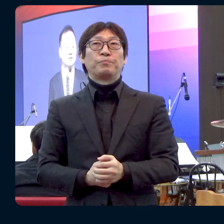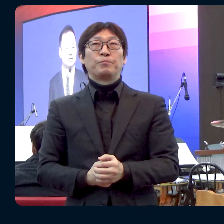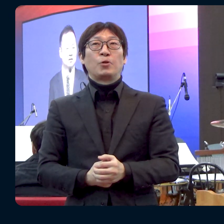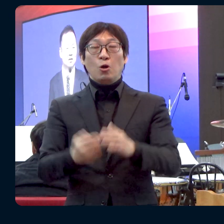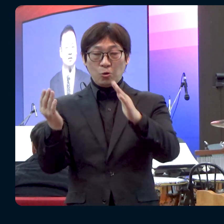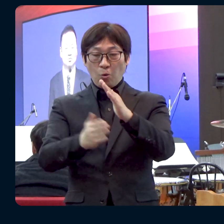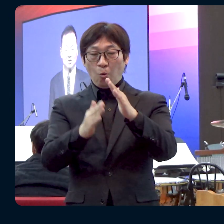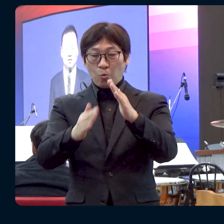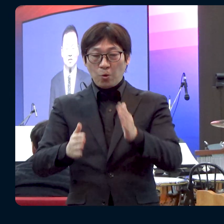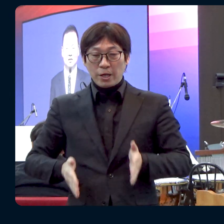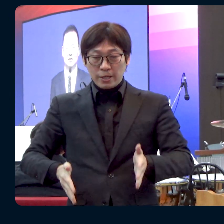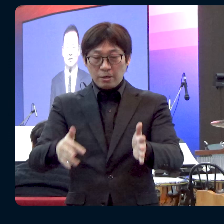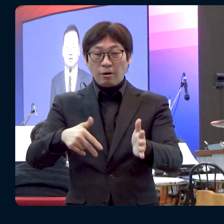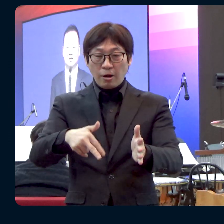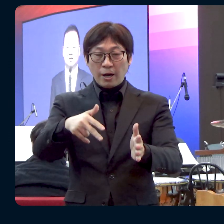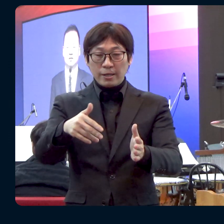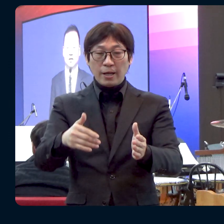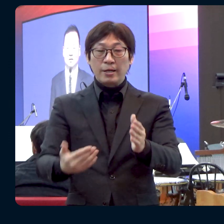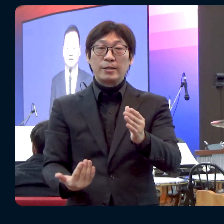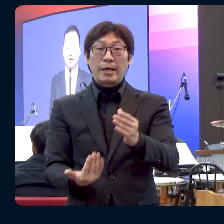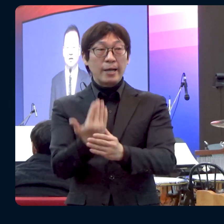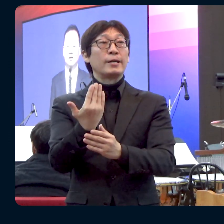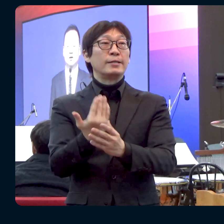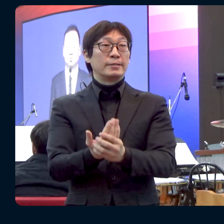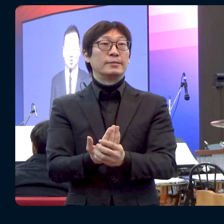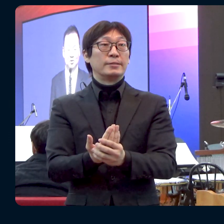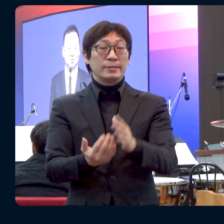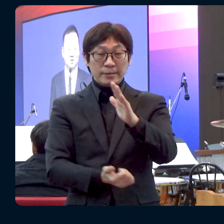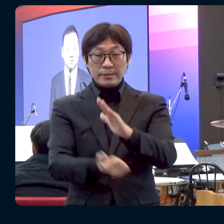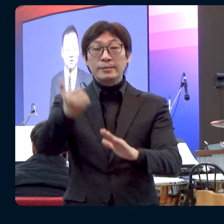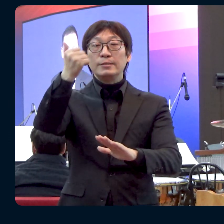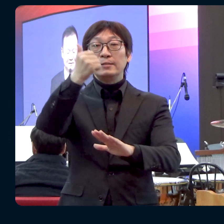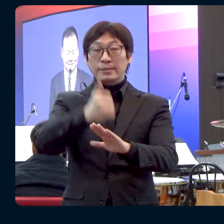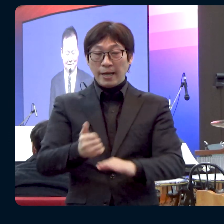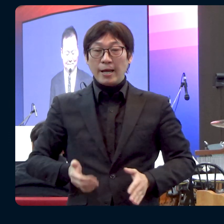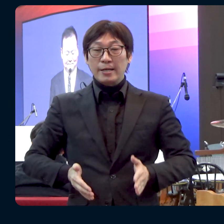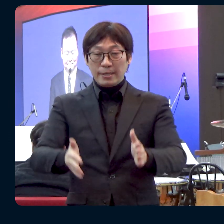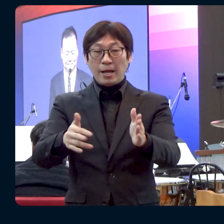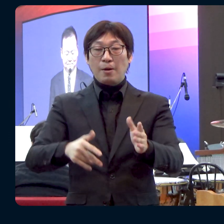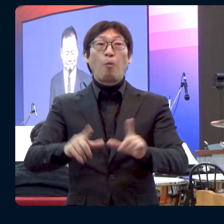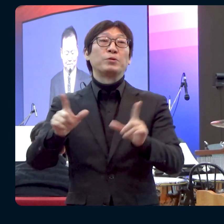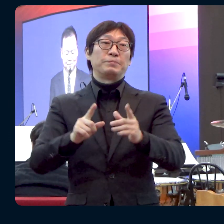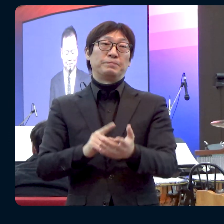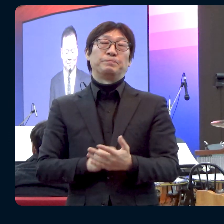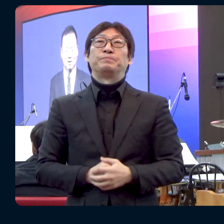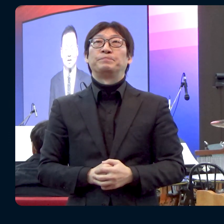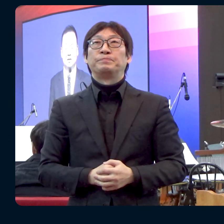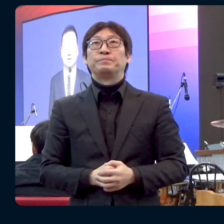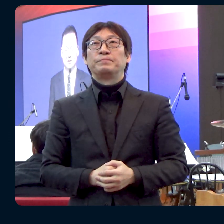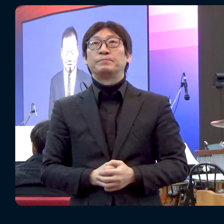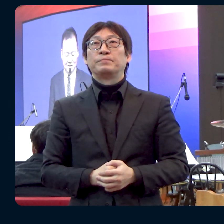수 있는 진정한 승리가 무엇인지를 생생하게 보여주고 있습니다.